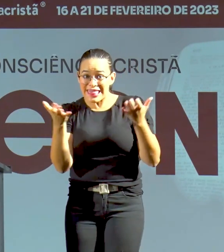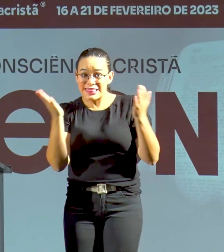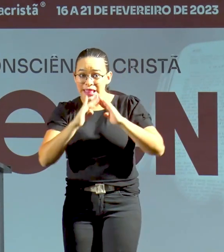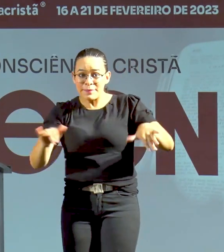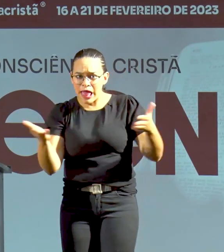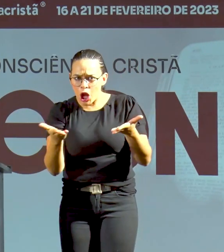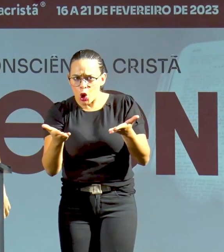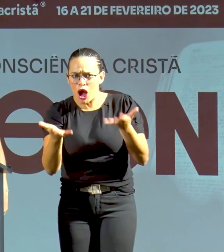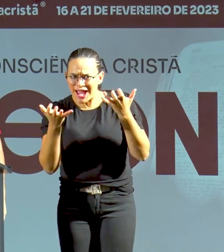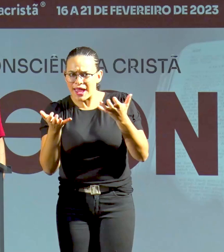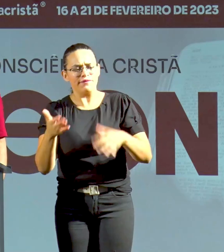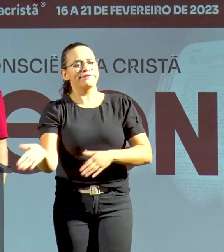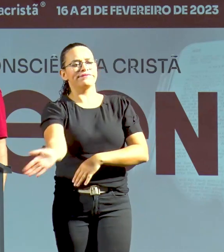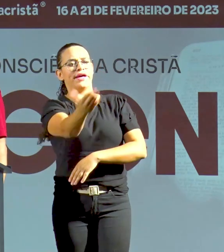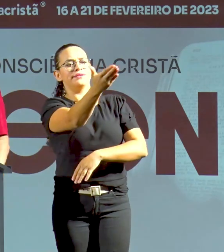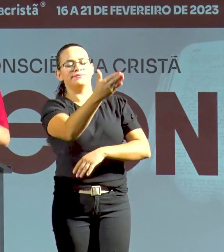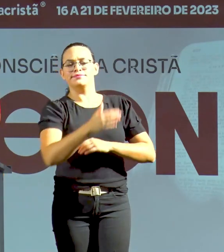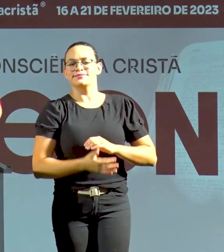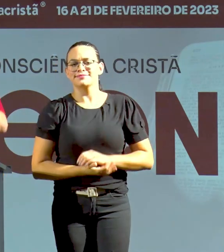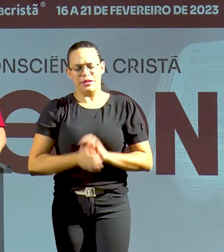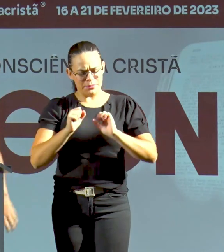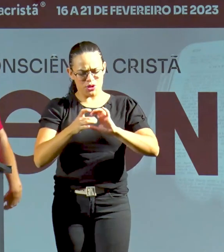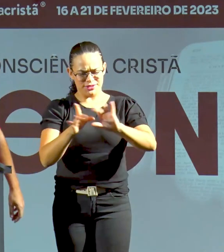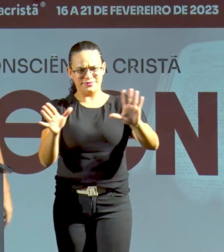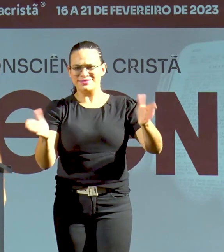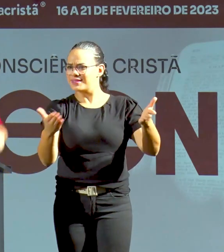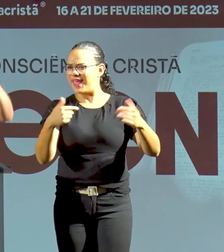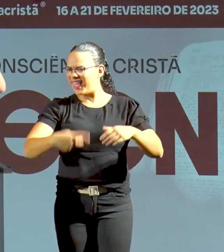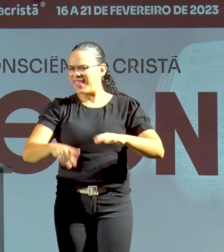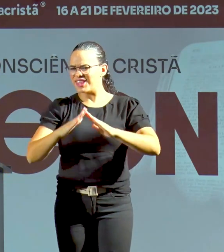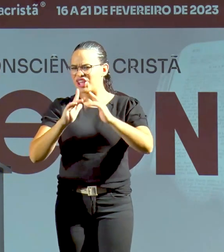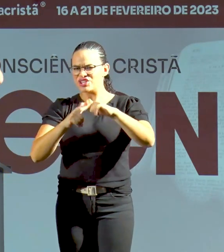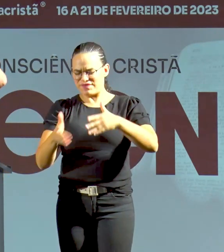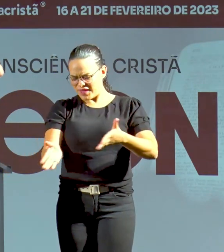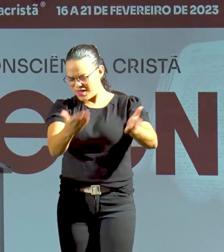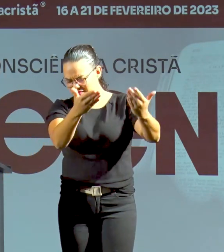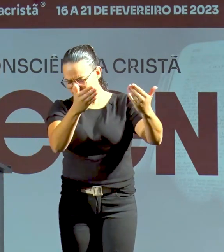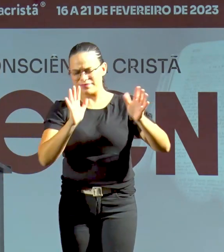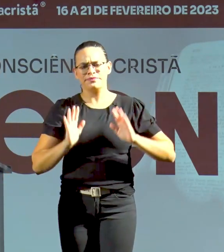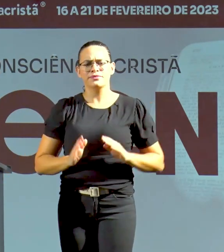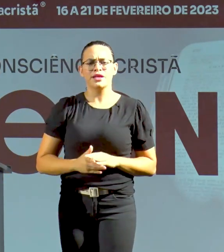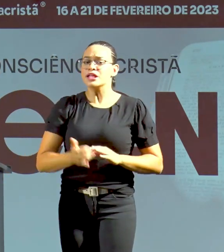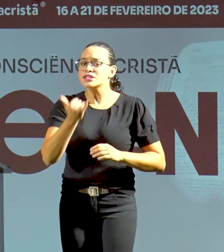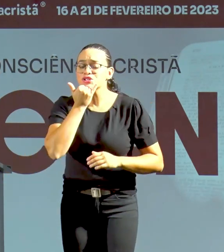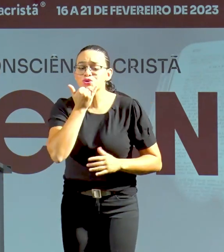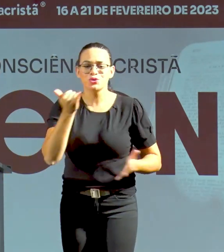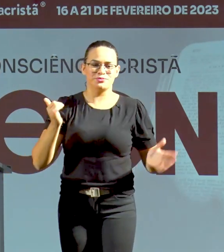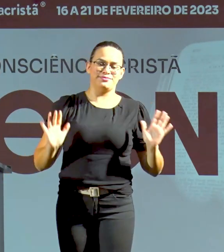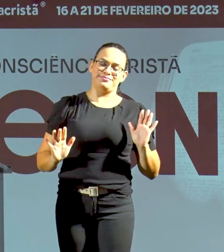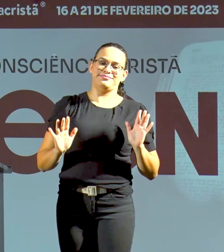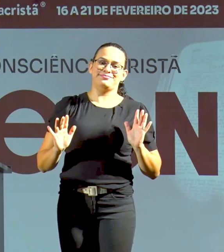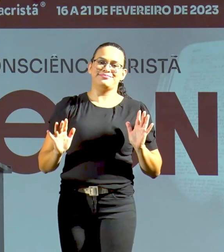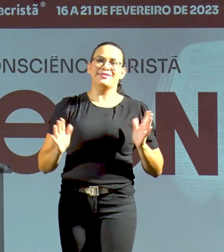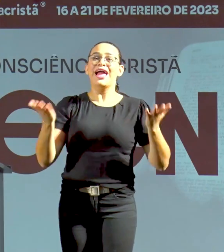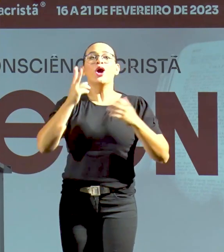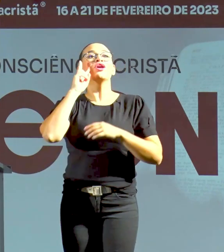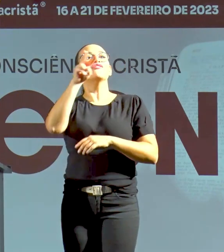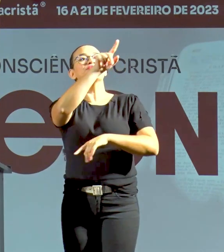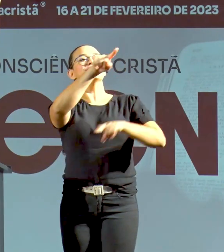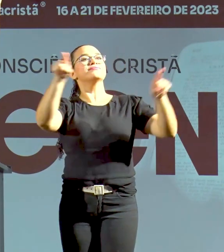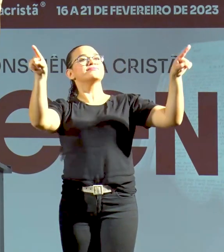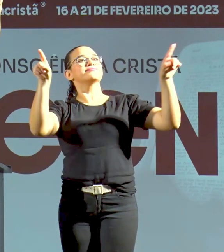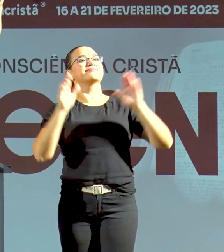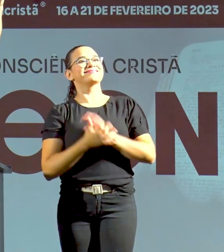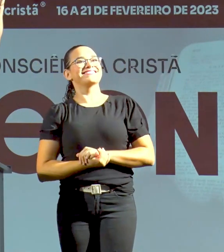você tem licença para sair da igreja nós estamos em igreja aqui ô louco Ô gente desculpa gente agora que eu tô vendo vocês aí em